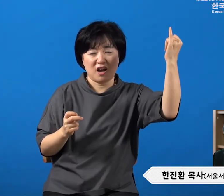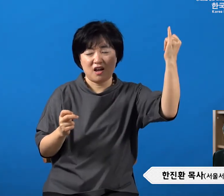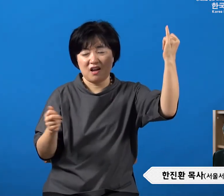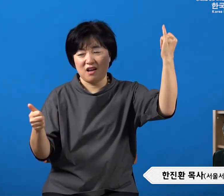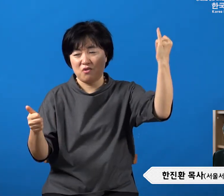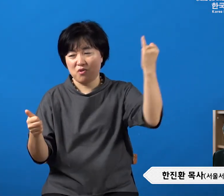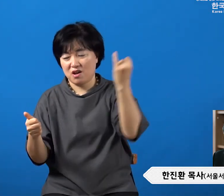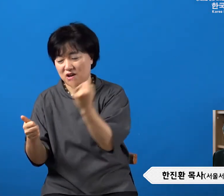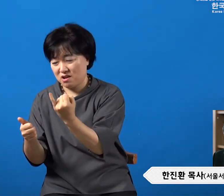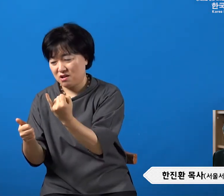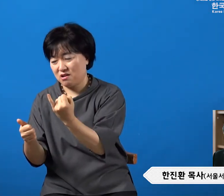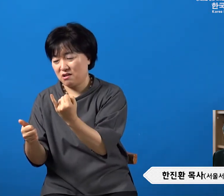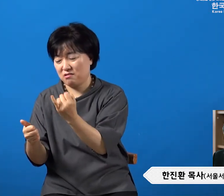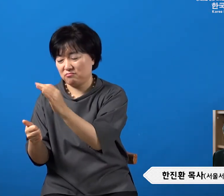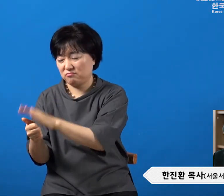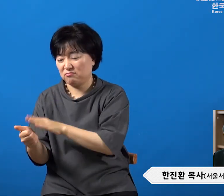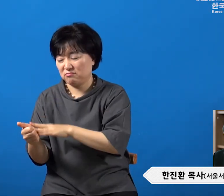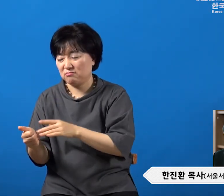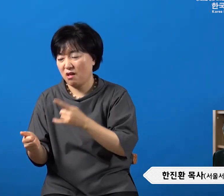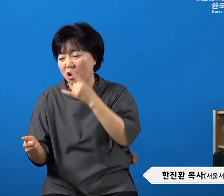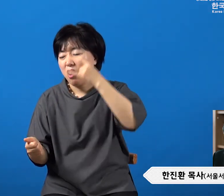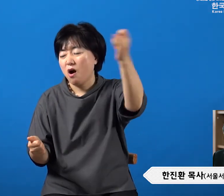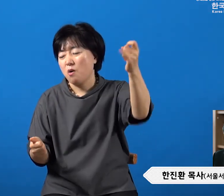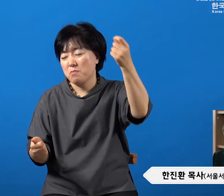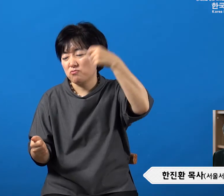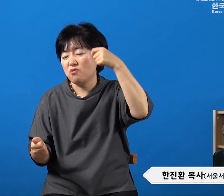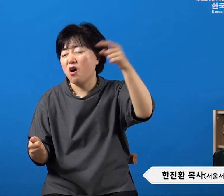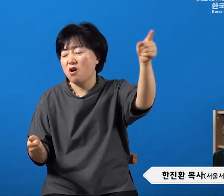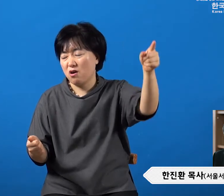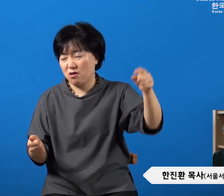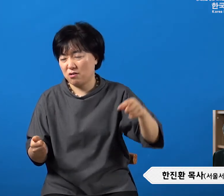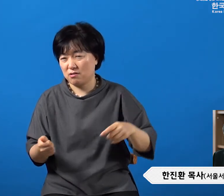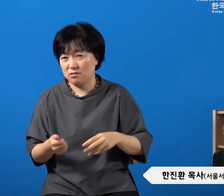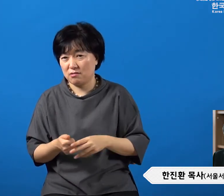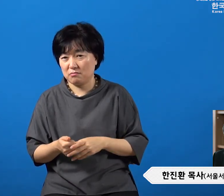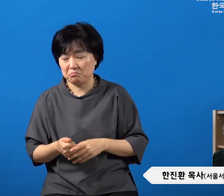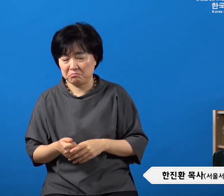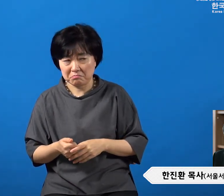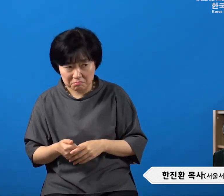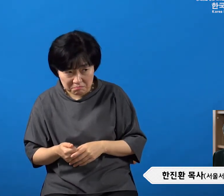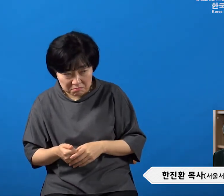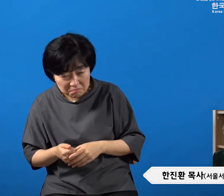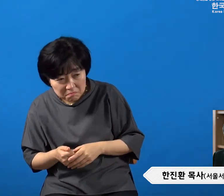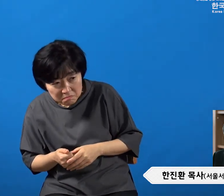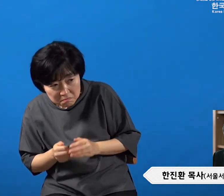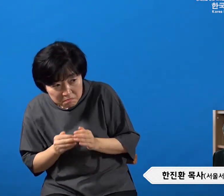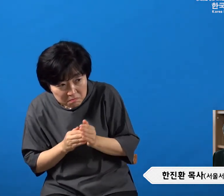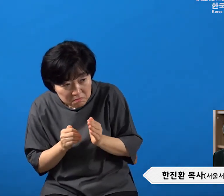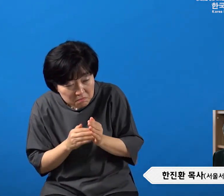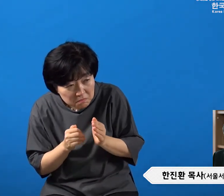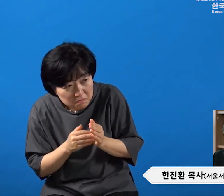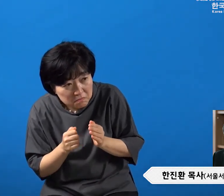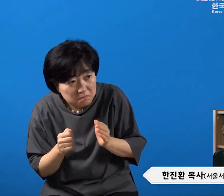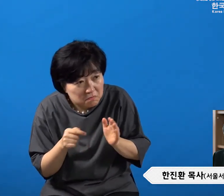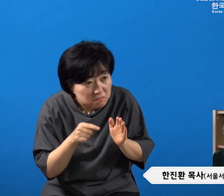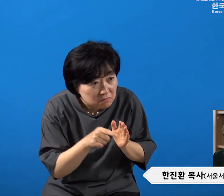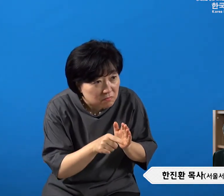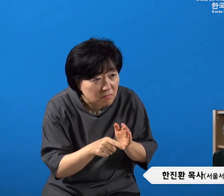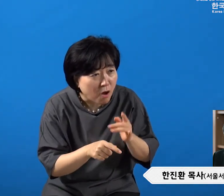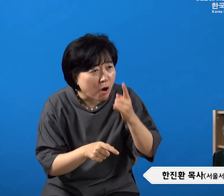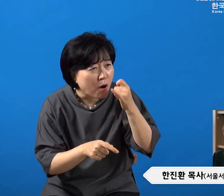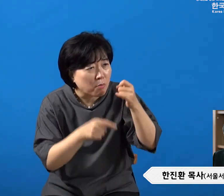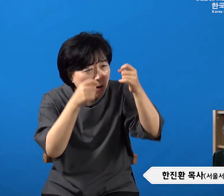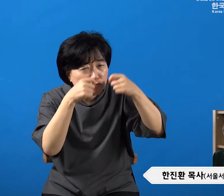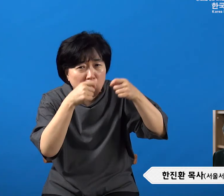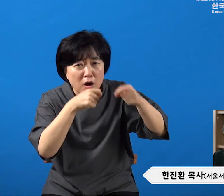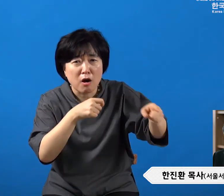계셔. 가봐. 그럽니다. 힘없는 발걸음으로 갔더니 엄마가 부엌에서 정말 소리 없이